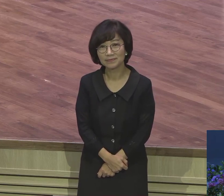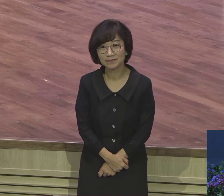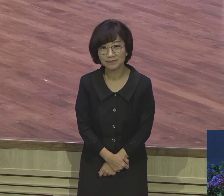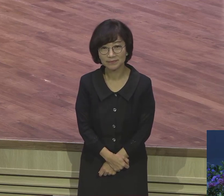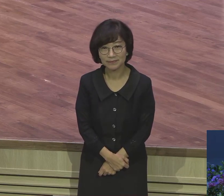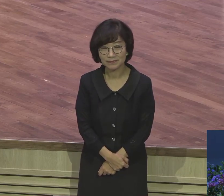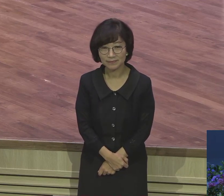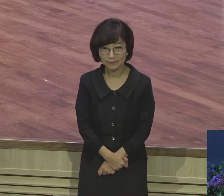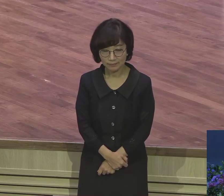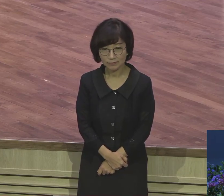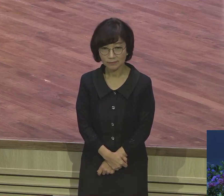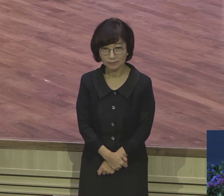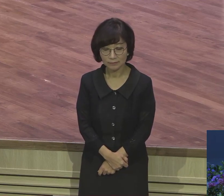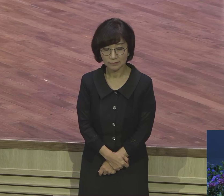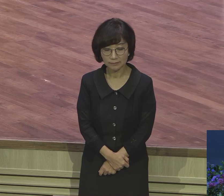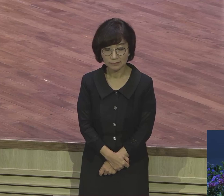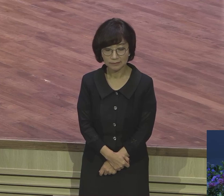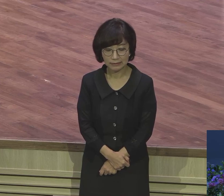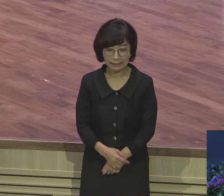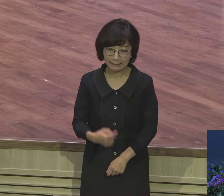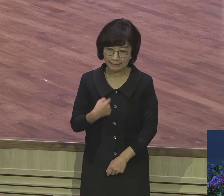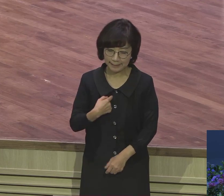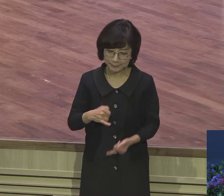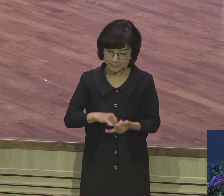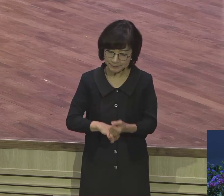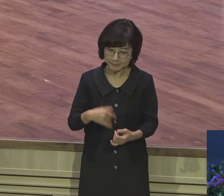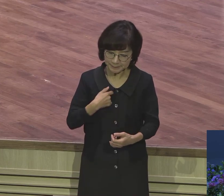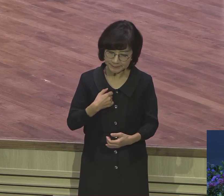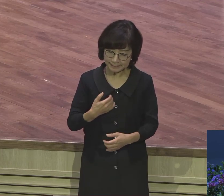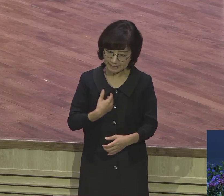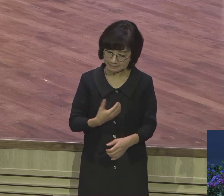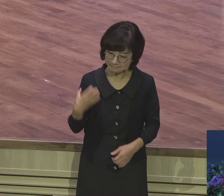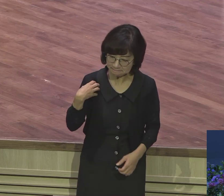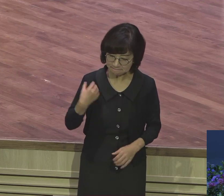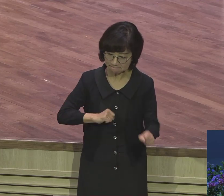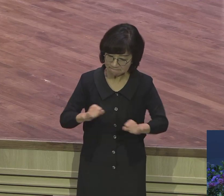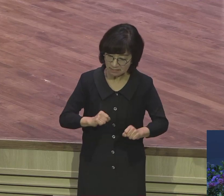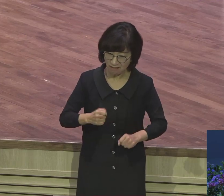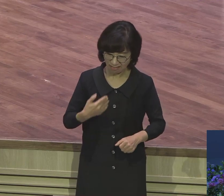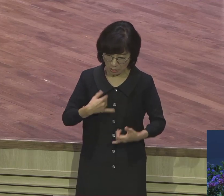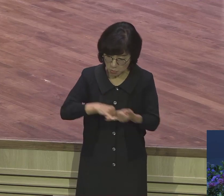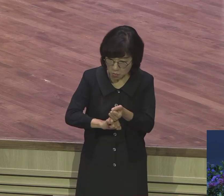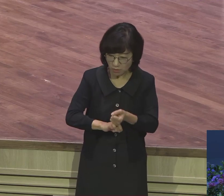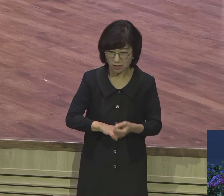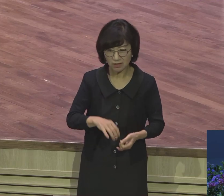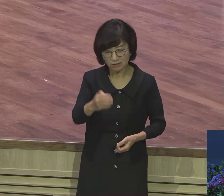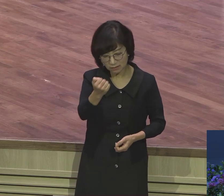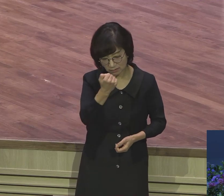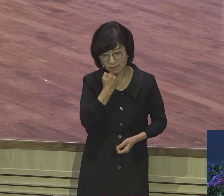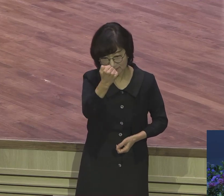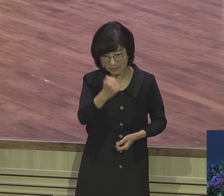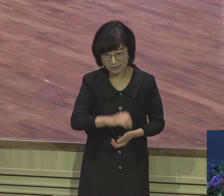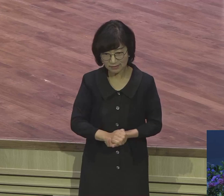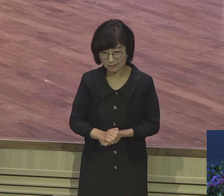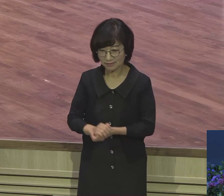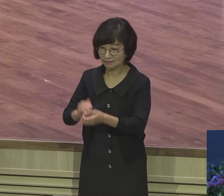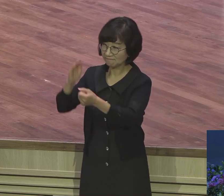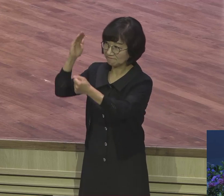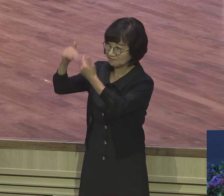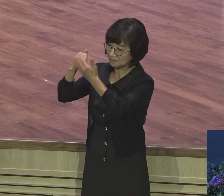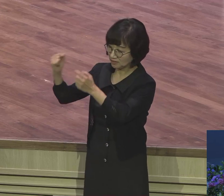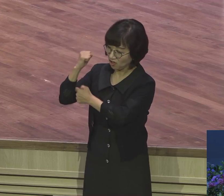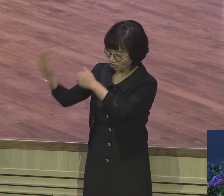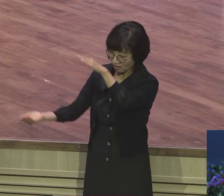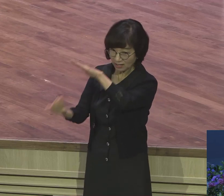착각하고 있는 거예요. 내 없으면 안 된다. 그건 말도 안 되는 소리예요. 하나님 절대 하나님이 전능하실 못